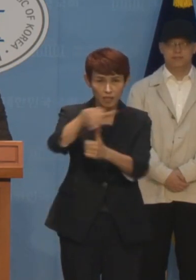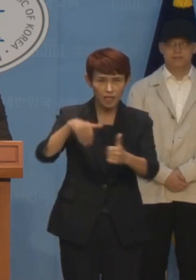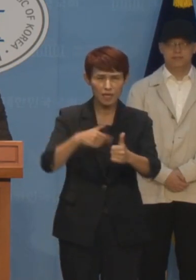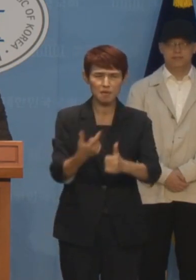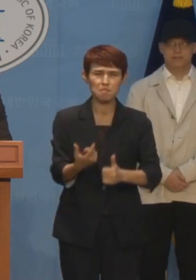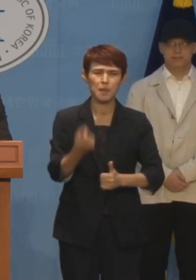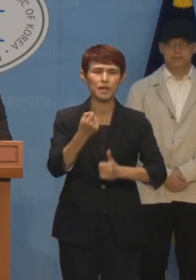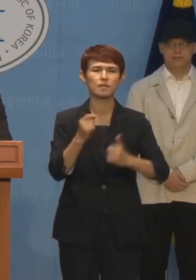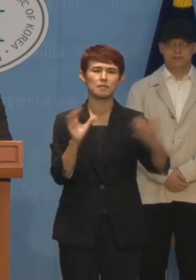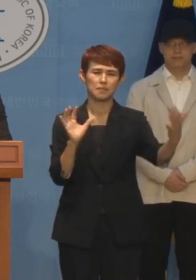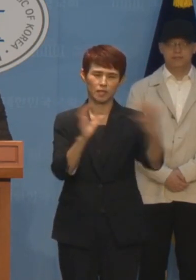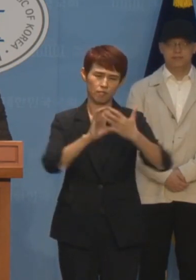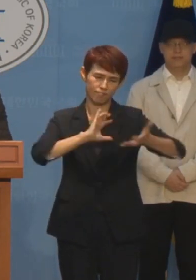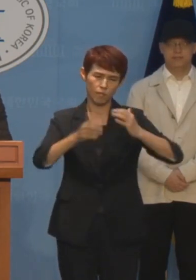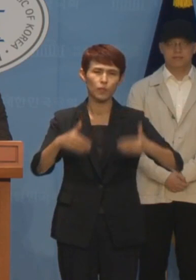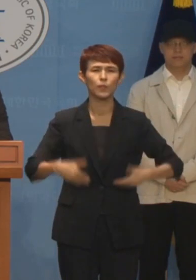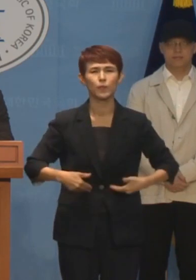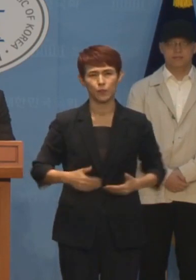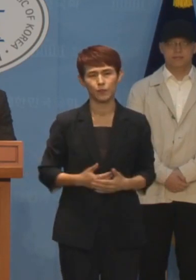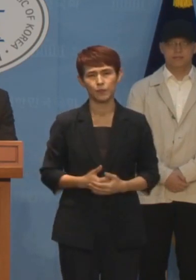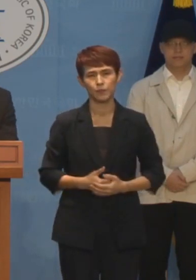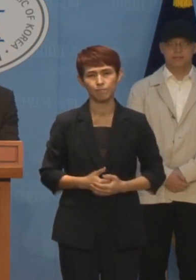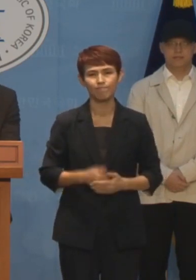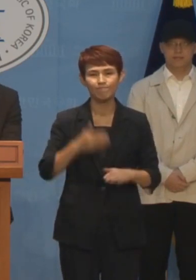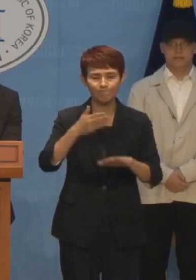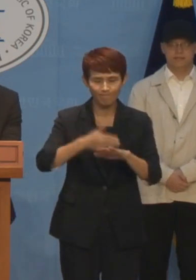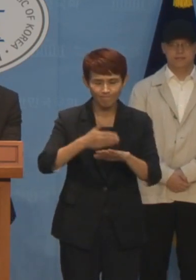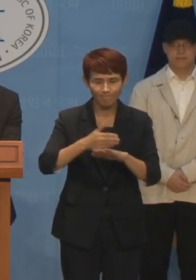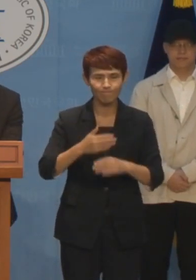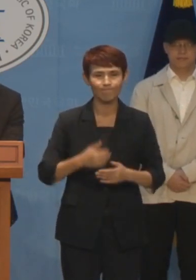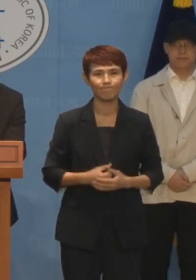빨리 만나서 대화해야 됩니다. 감사합니다.